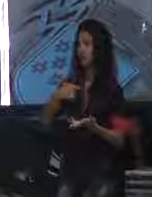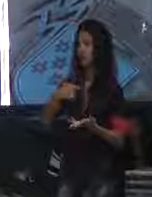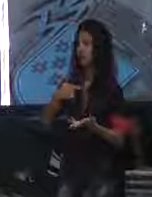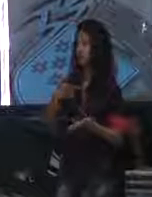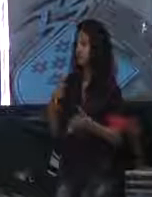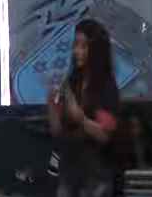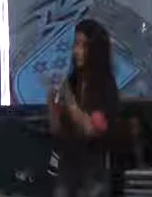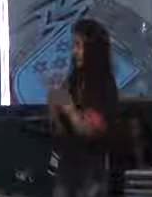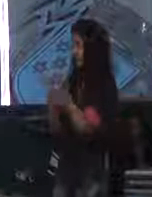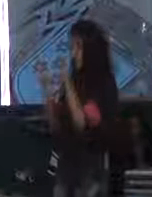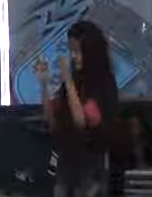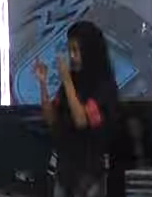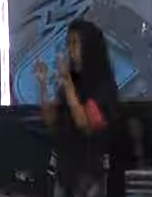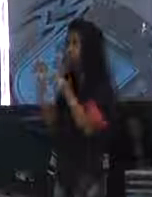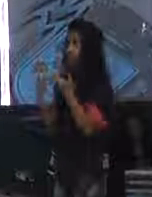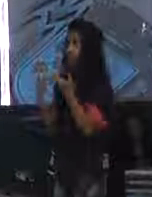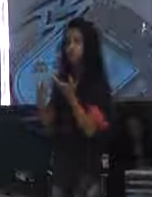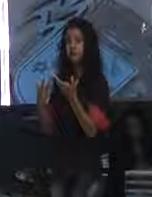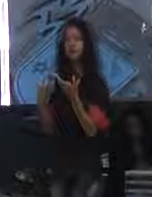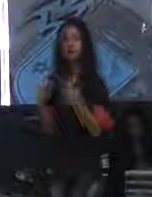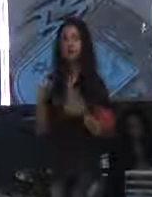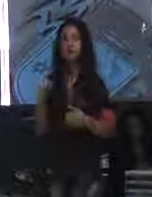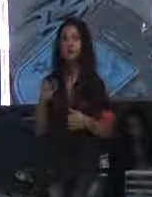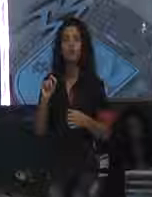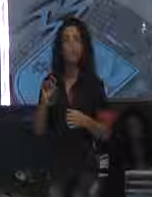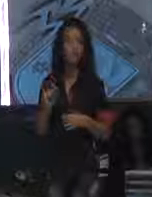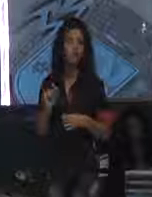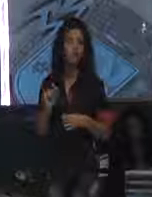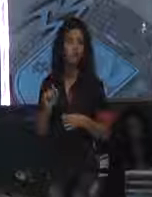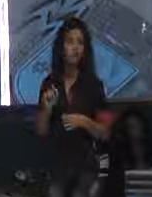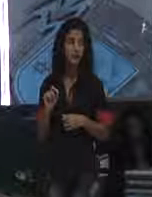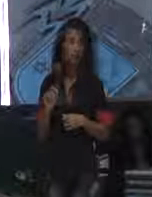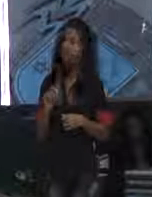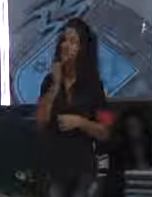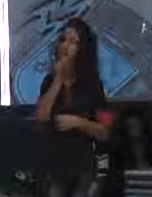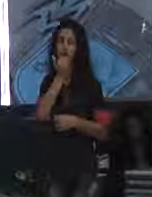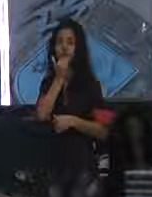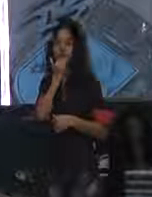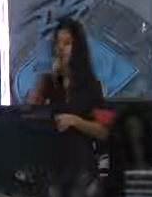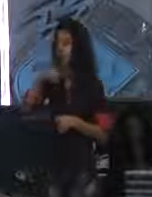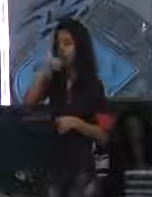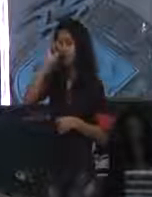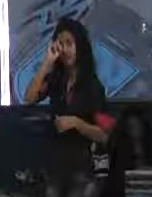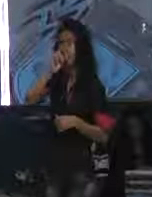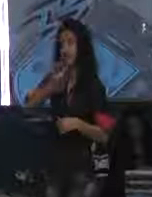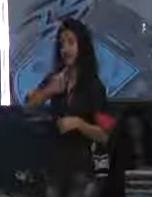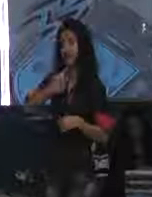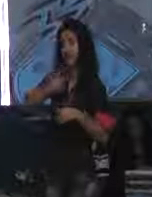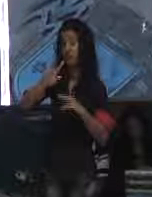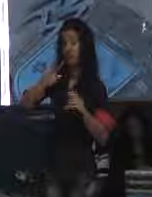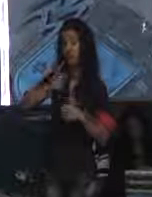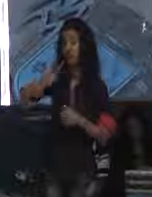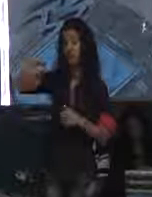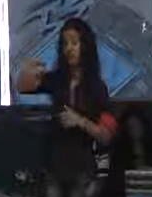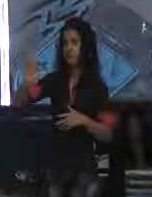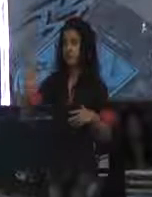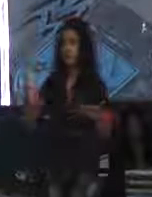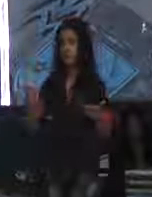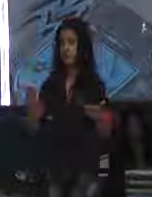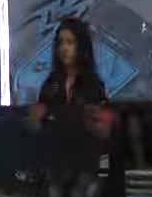repassando exatamente o que foi passado. Ele quando chegou no atendimento, isso não era lá que se leva no hospital, voltou e até hoje não conseguiu